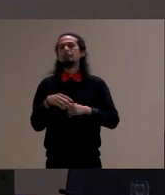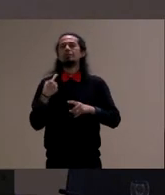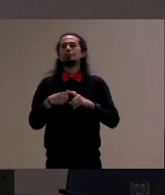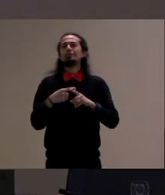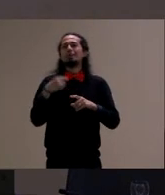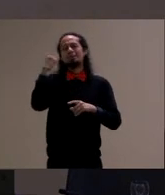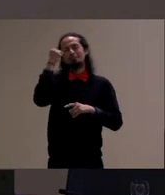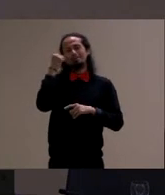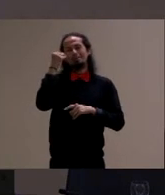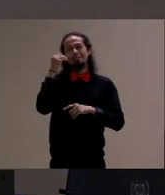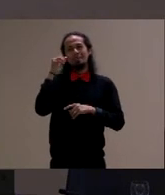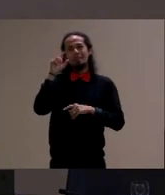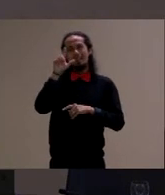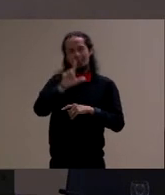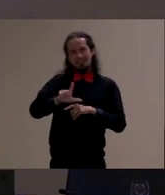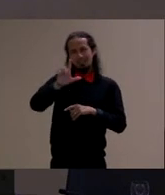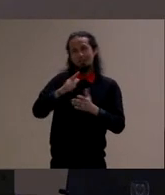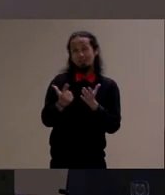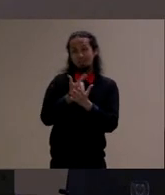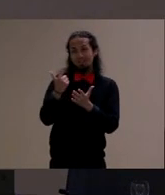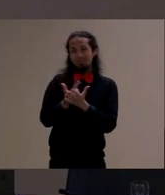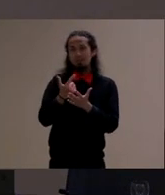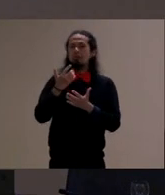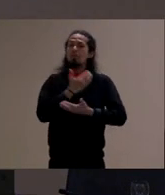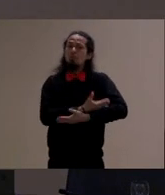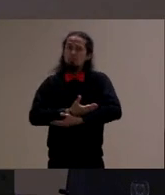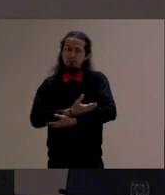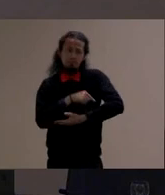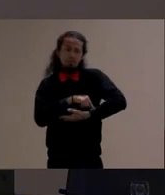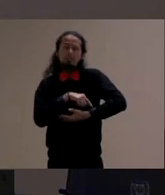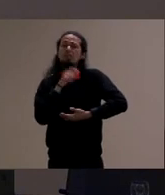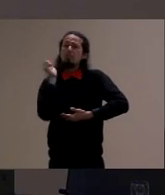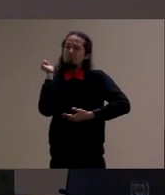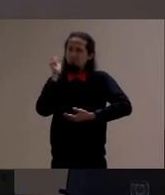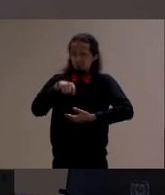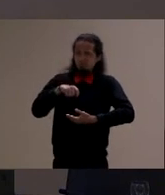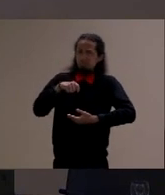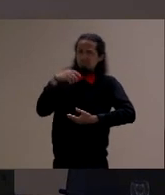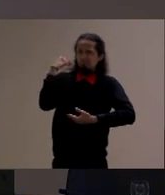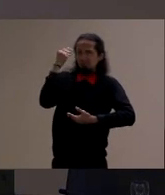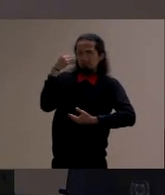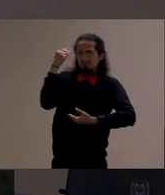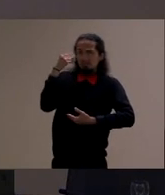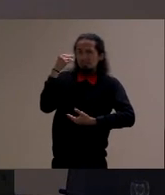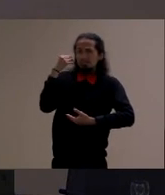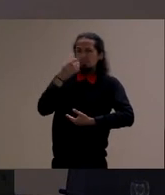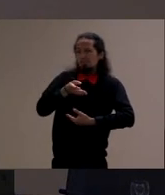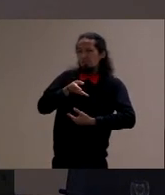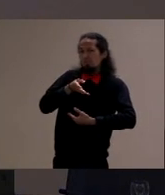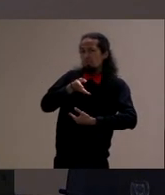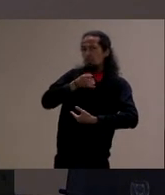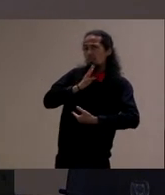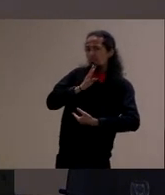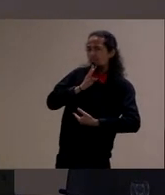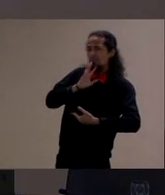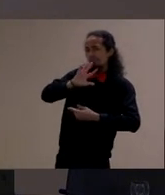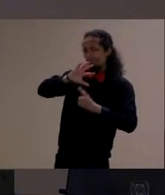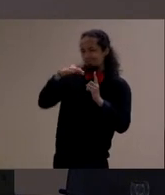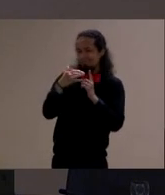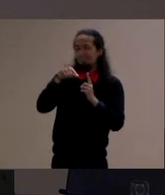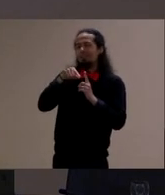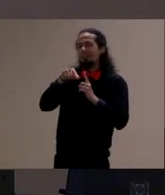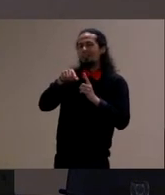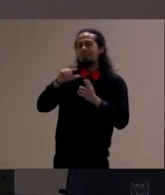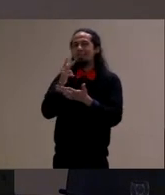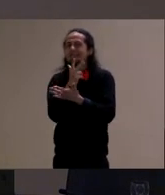é que o bebê tem experiência de reconhecer determinada gravura determinado o desenho e apontar quando